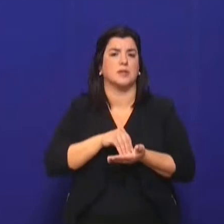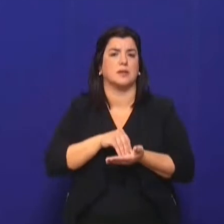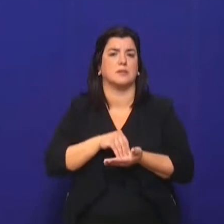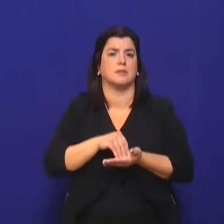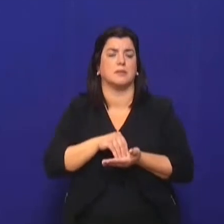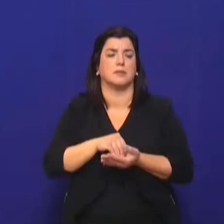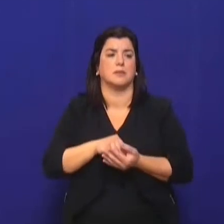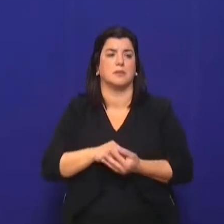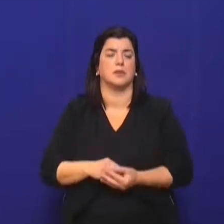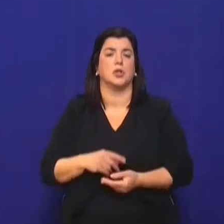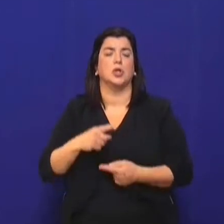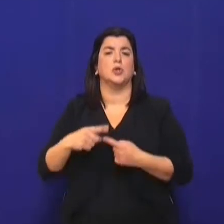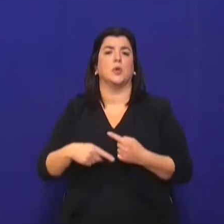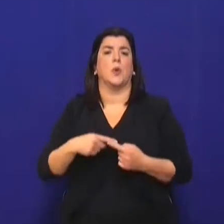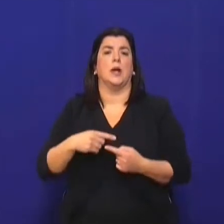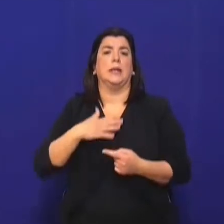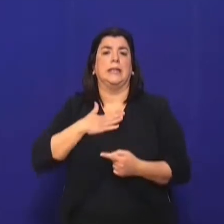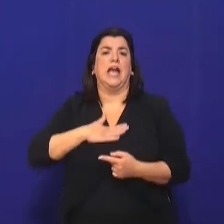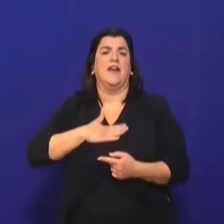Fuq side effects,